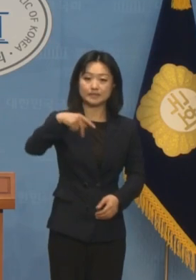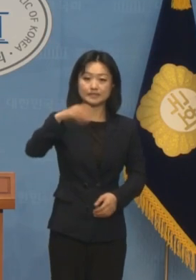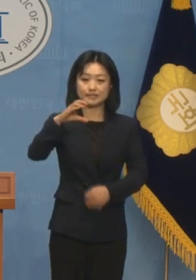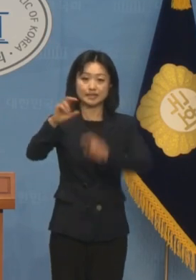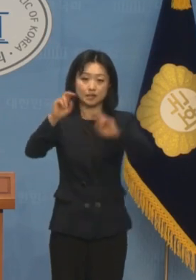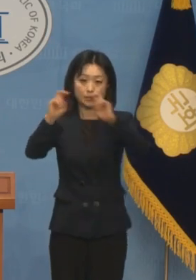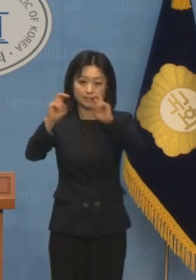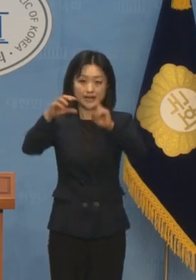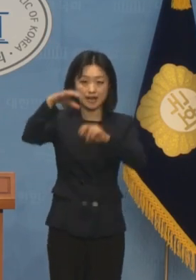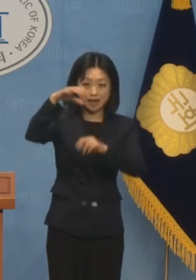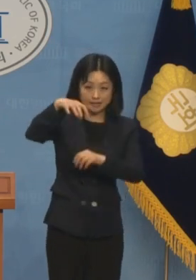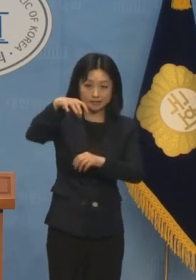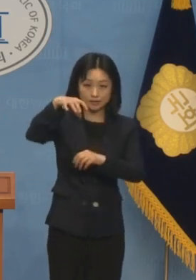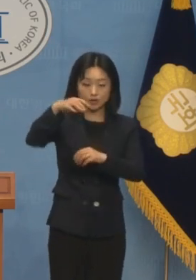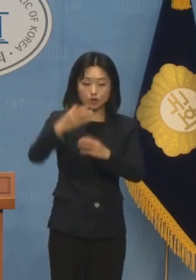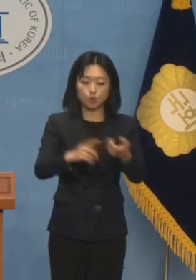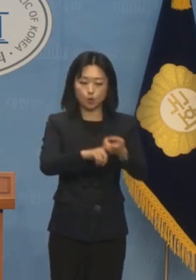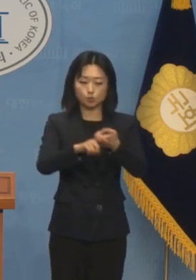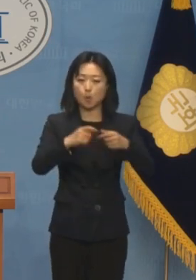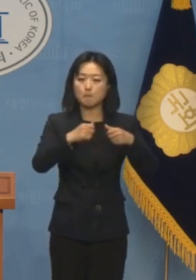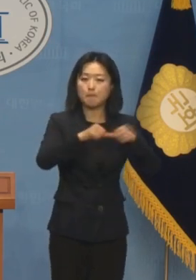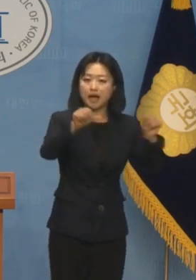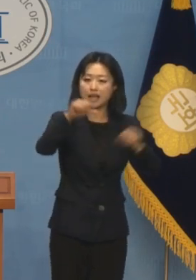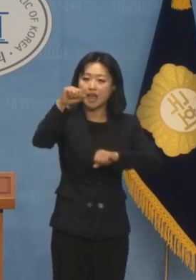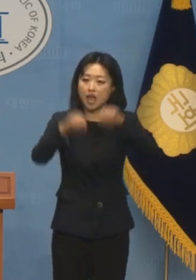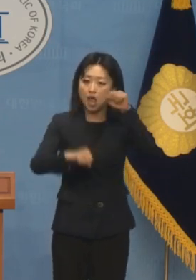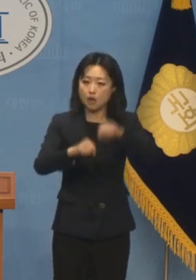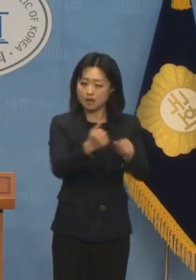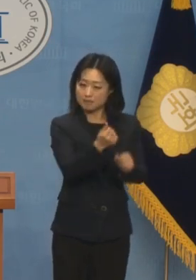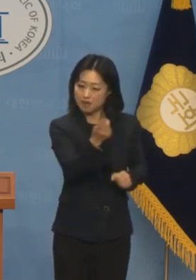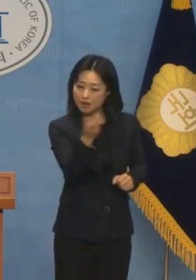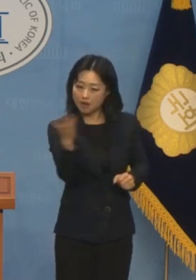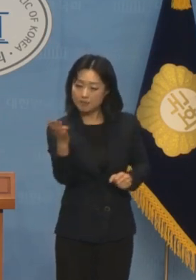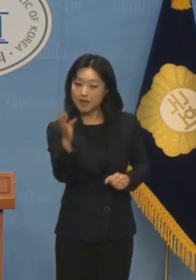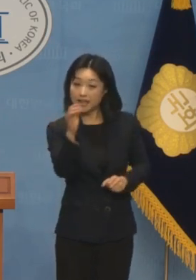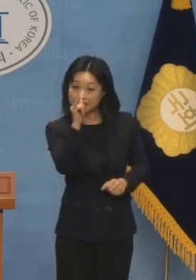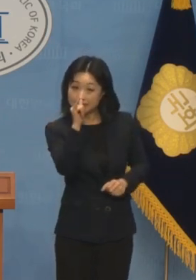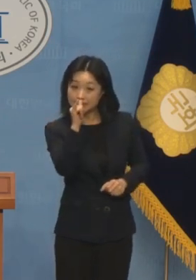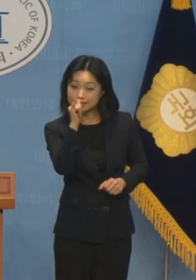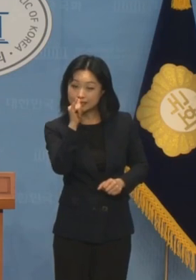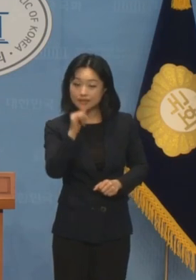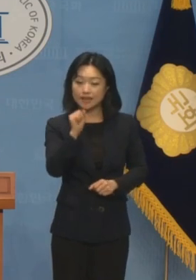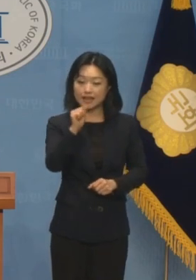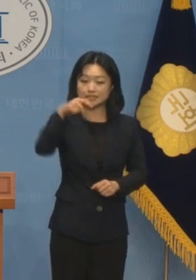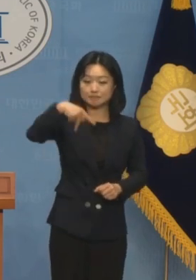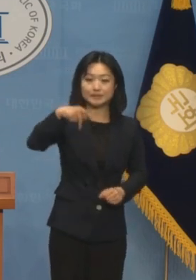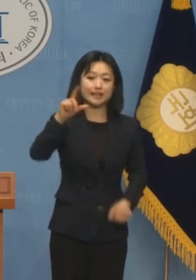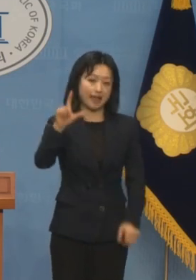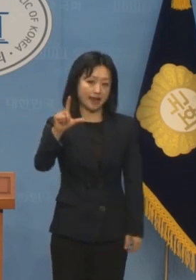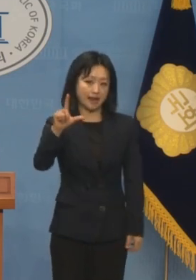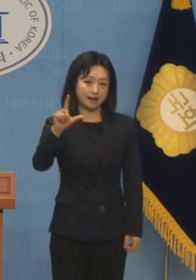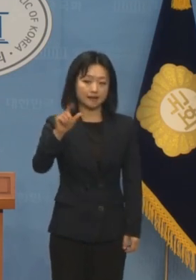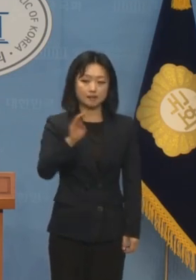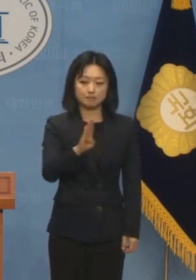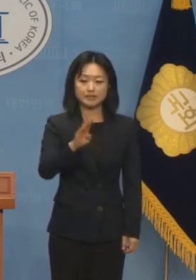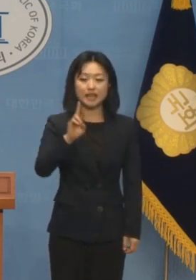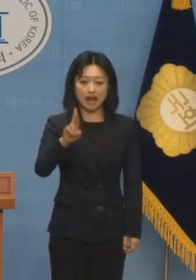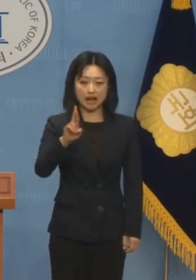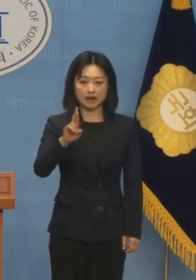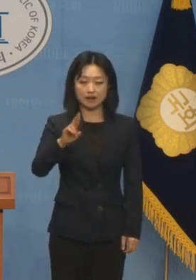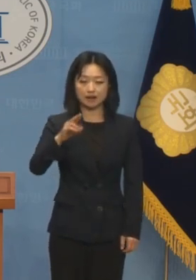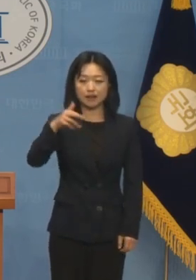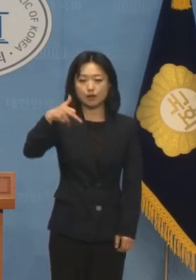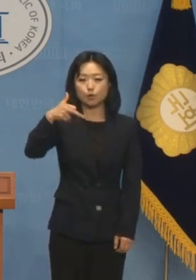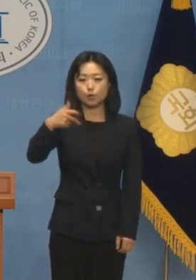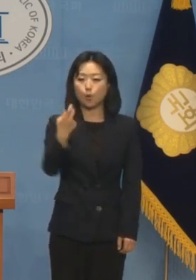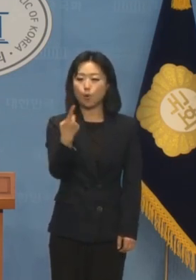그룹에서 유사한 방식의 노조 파괴 행위가 벌어졌다는 혐의를 받고 있는 SPL, BR 코리아를 비롯한